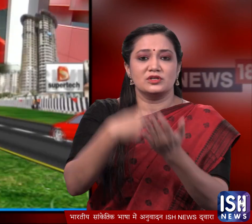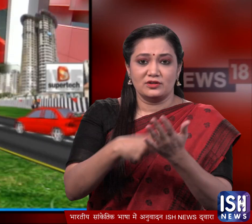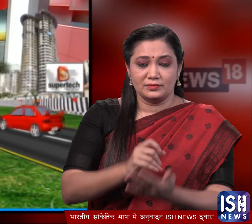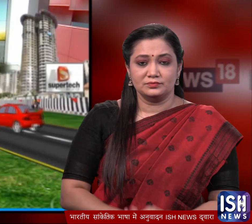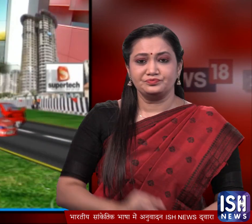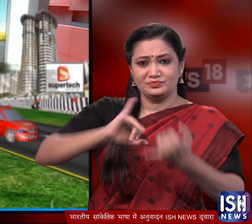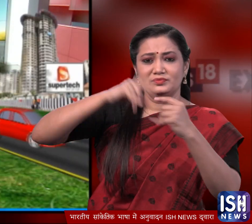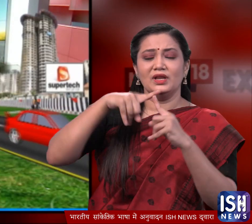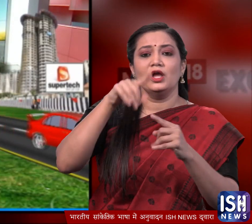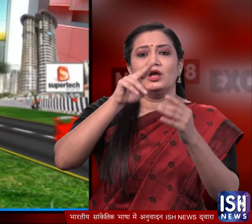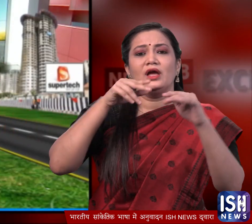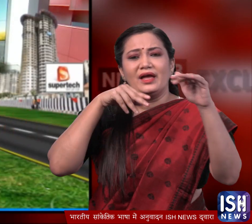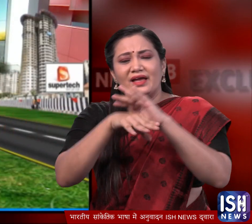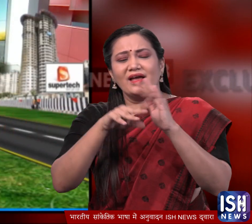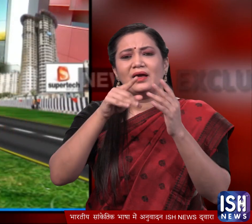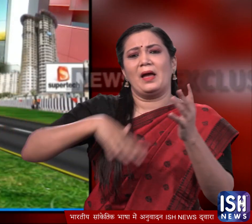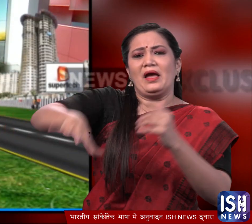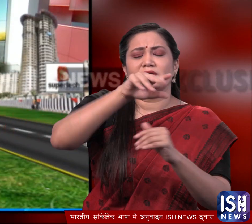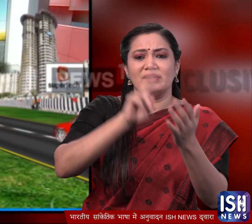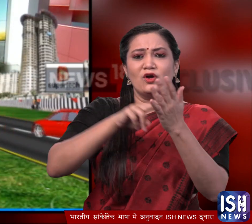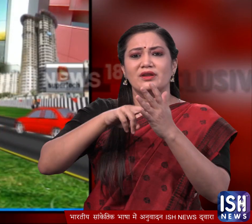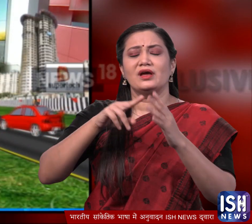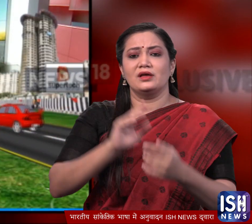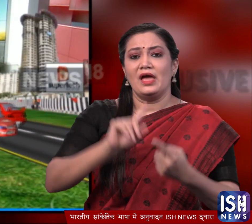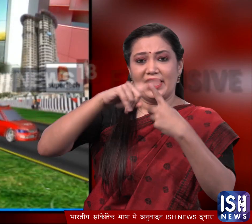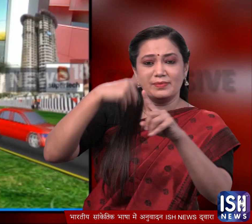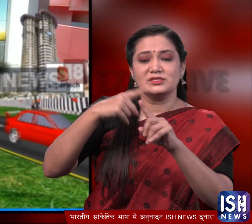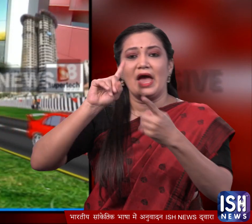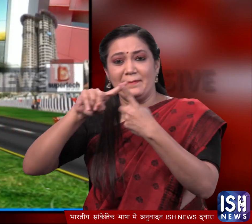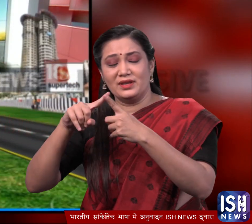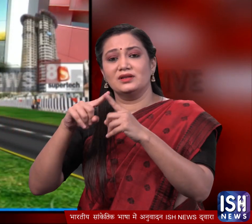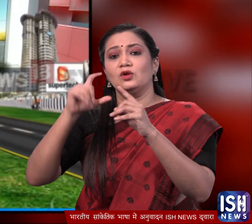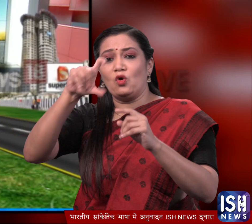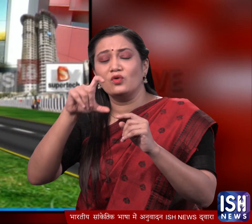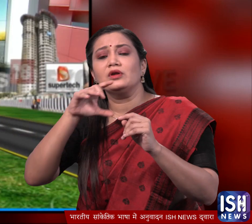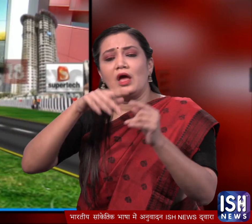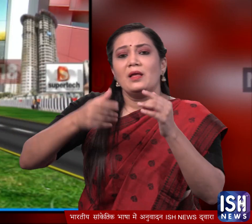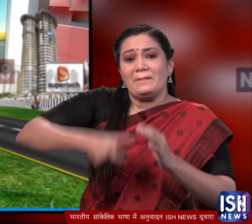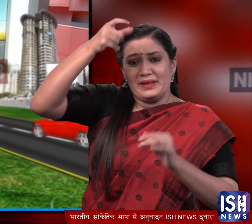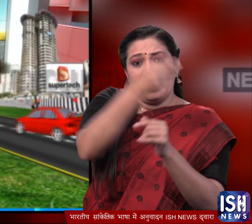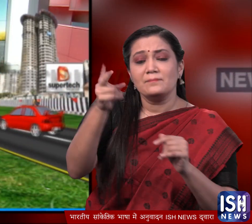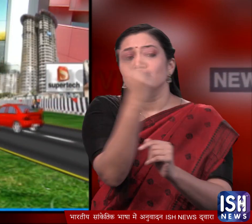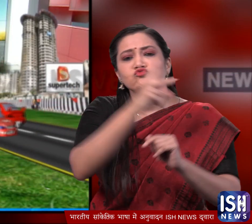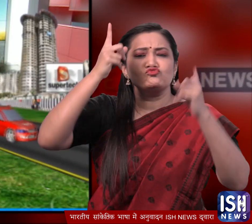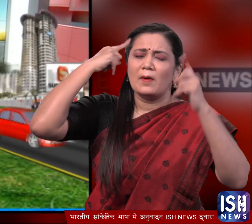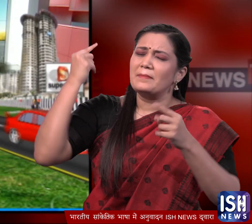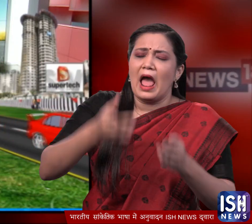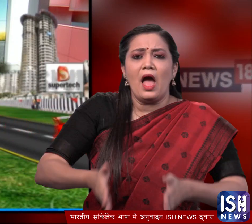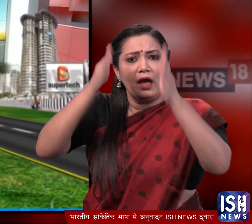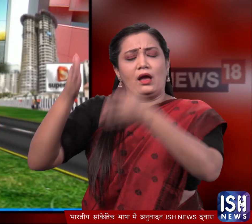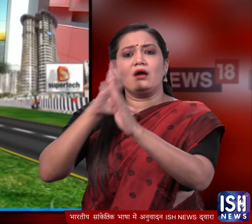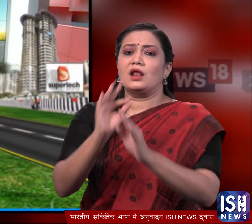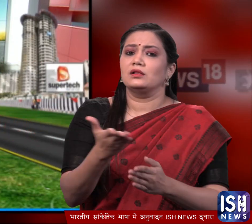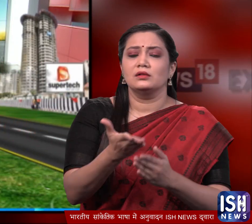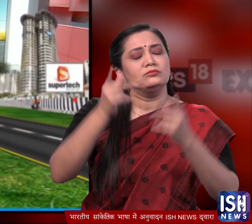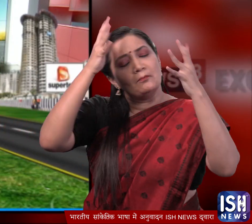कोर्ट ने सुपरटेक के नोएडा एक्सप्रेसवे पर मौजूद हाउसिंग सोसाइटी एमरल्ड कोर्ट के 2 टावरों को अवैध ठहराते हुए इन्हें गिराने का आदेश